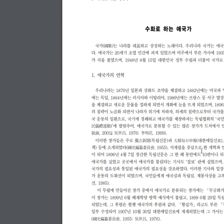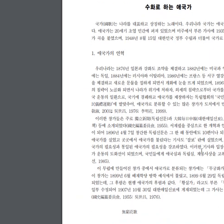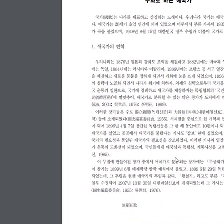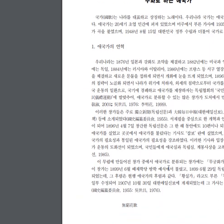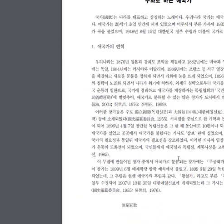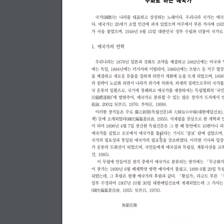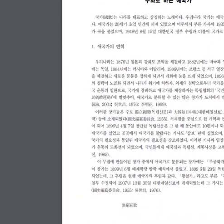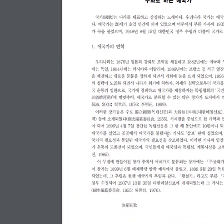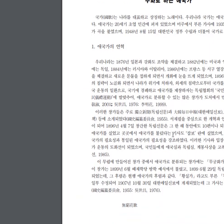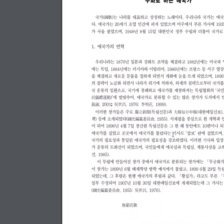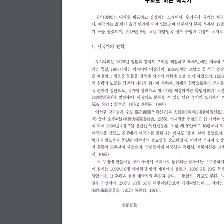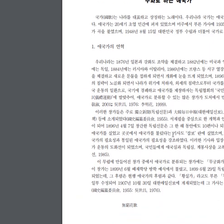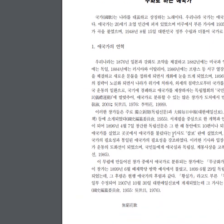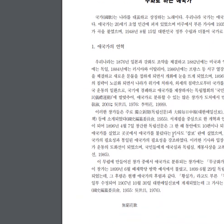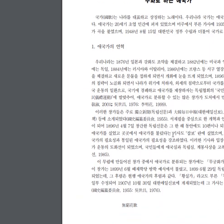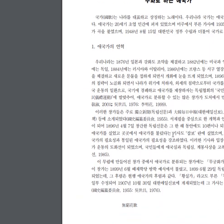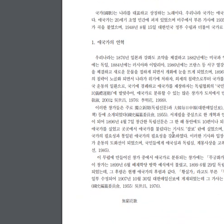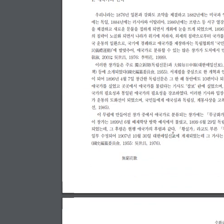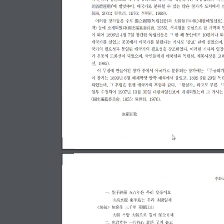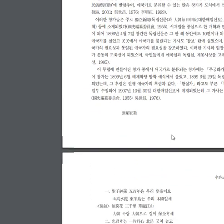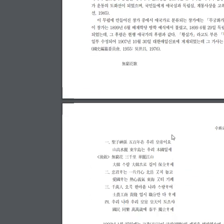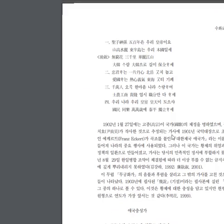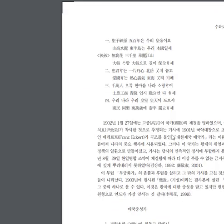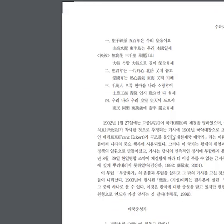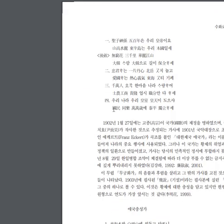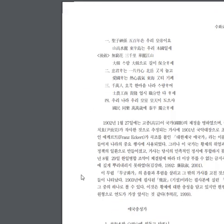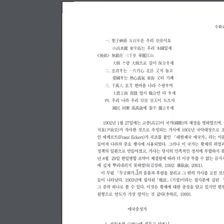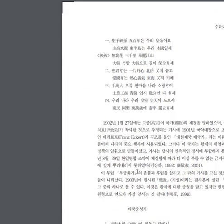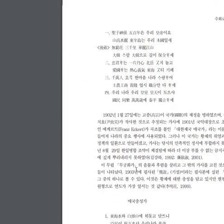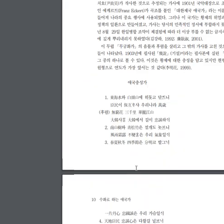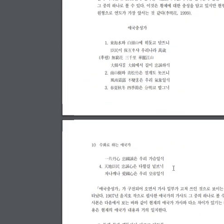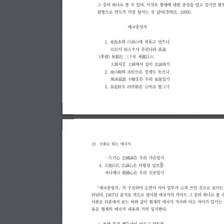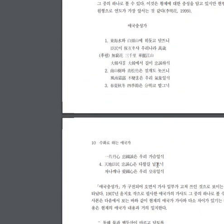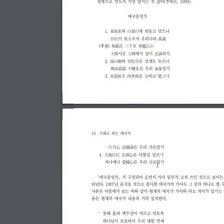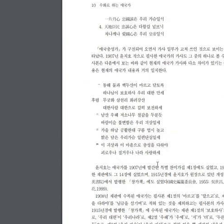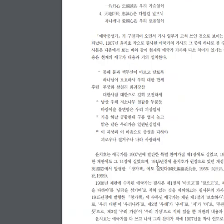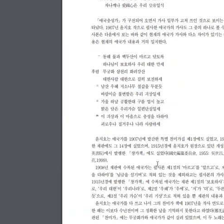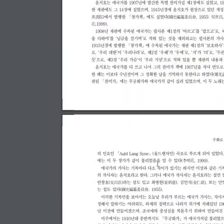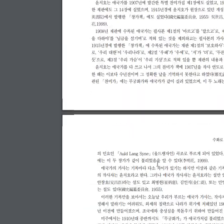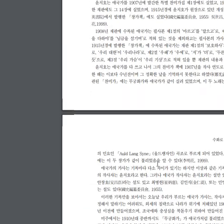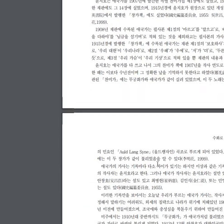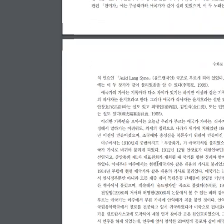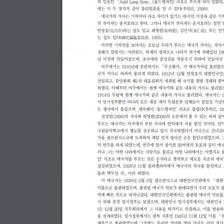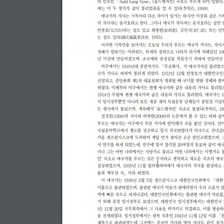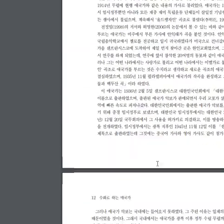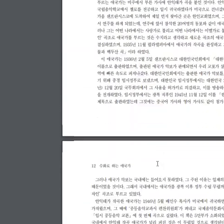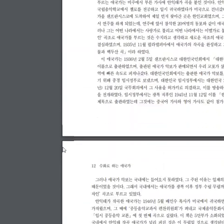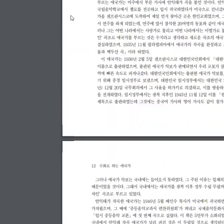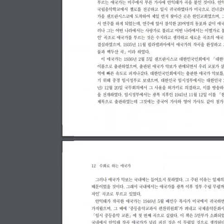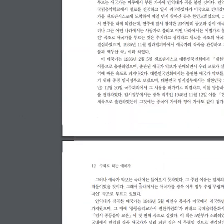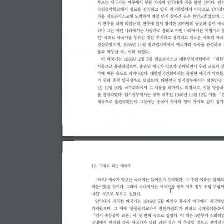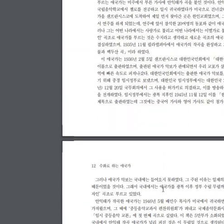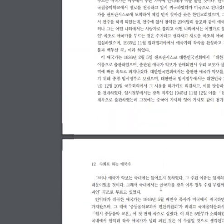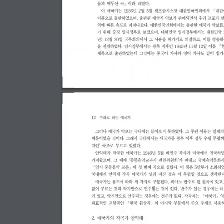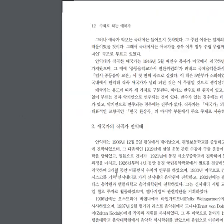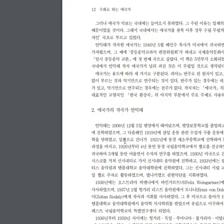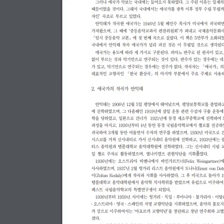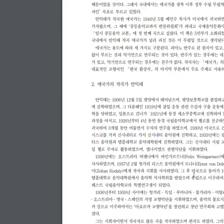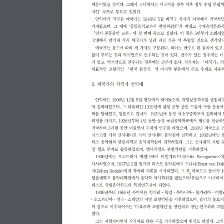버전을 그 수화 버전으로 번역했는지 뭐 이런 한국어 이제 애국가